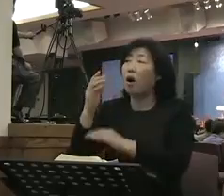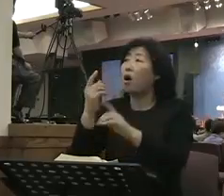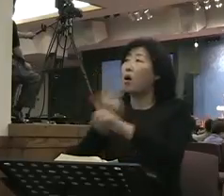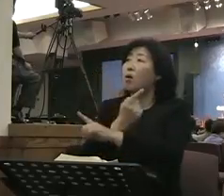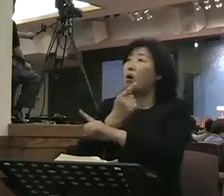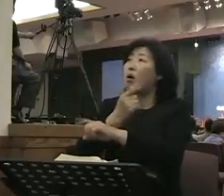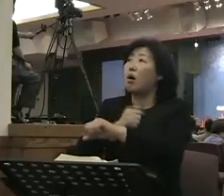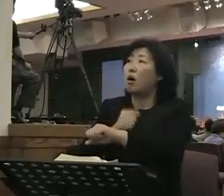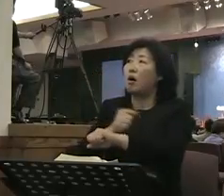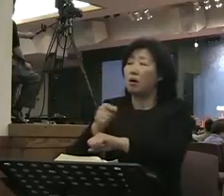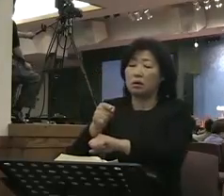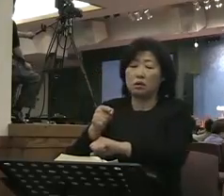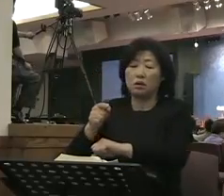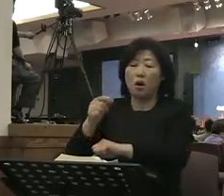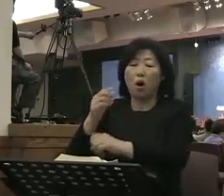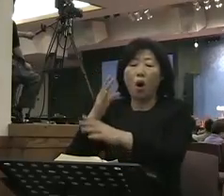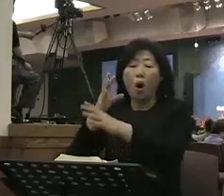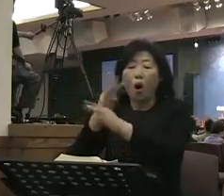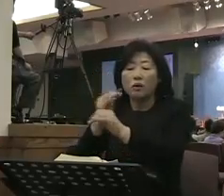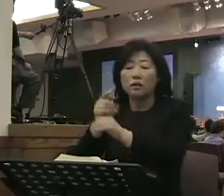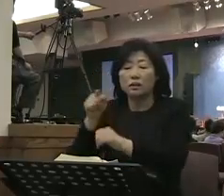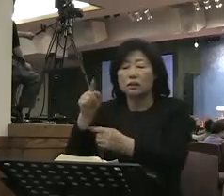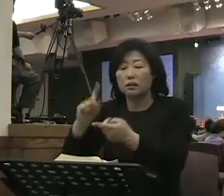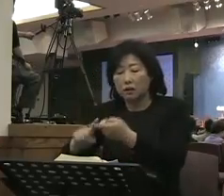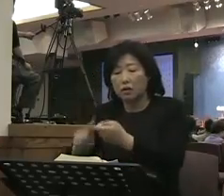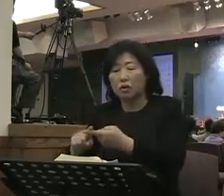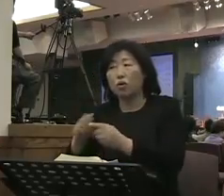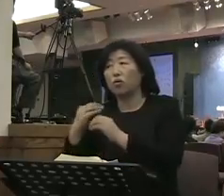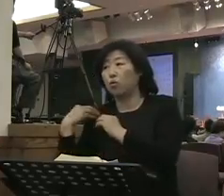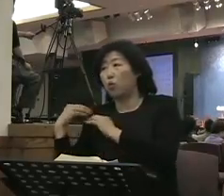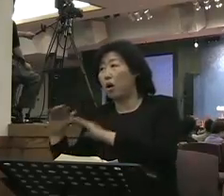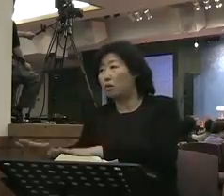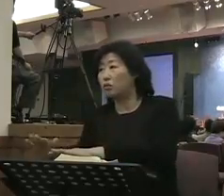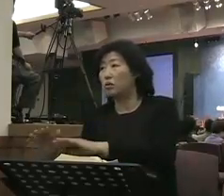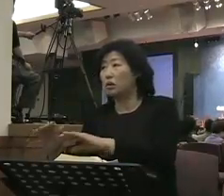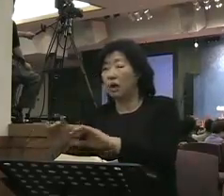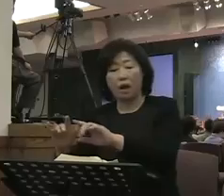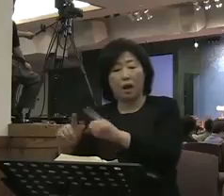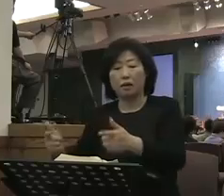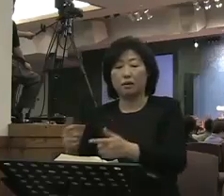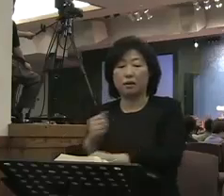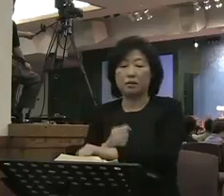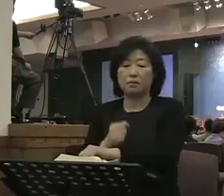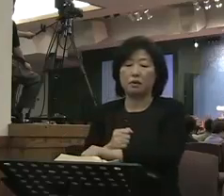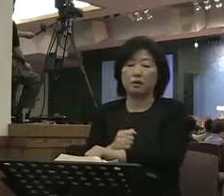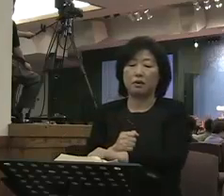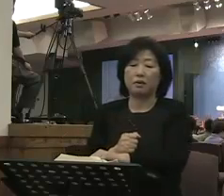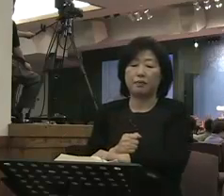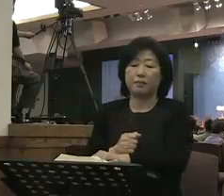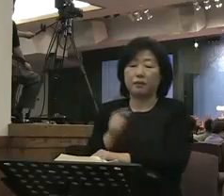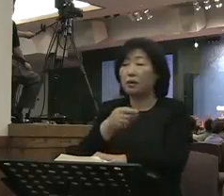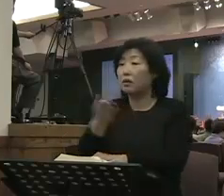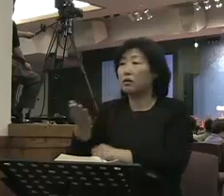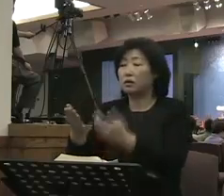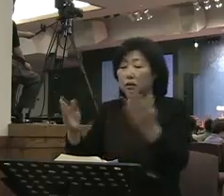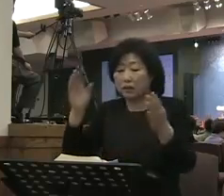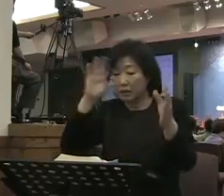하나님은 언제까지 그들을 그냥 놔두시지 아니하는 것입니다. 그들을